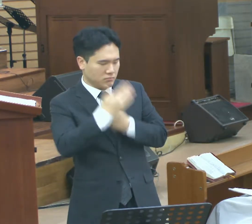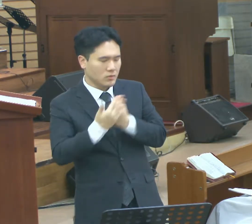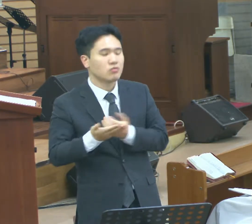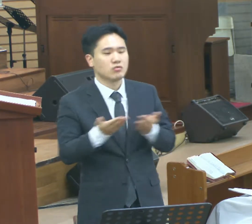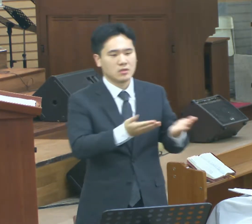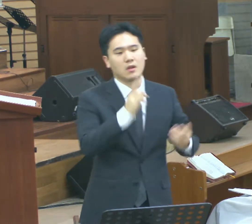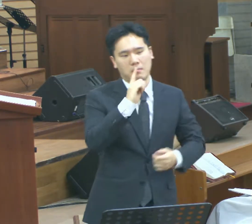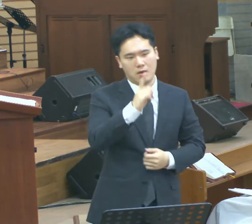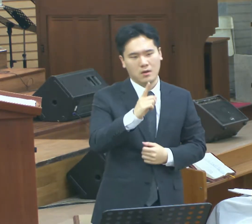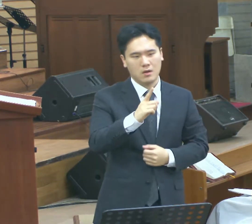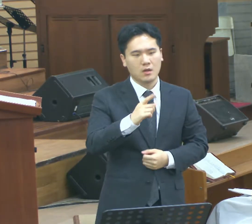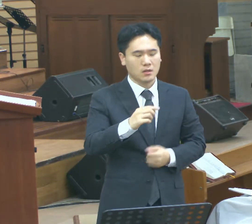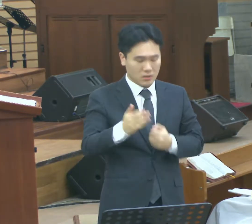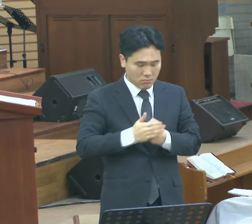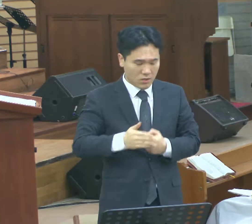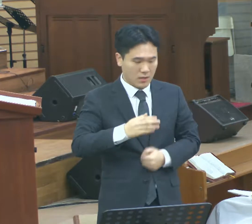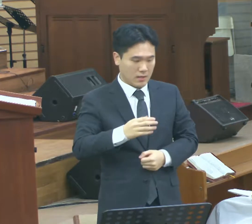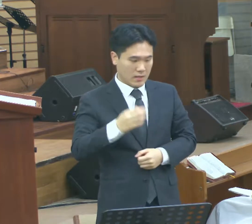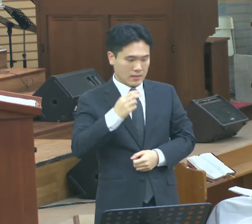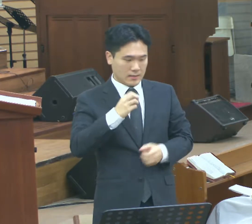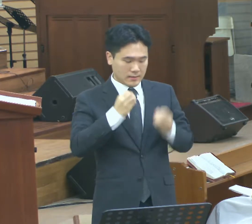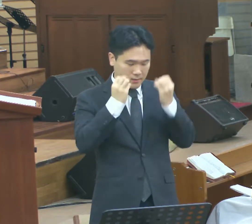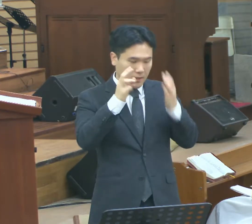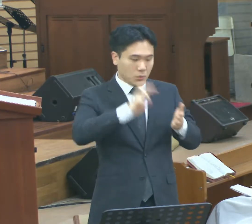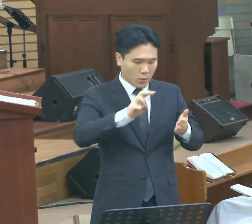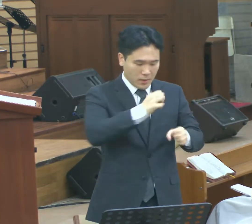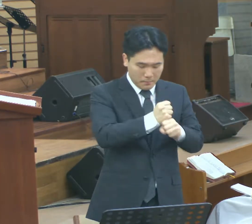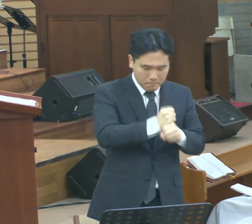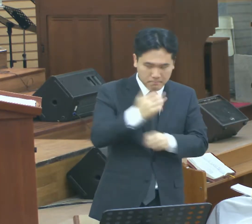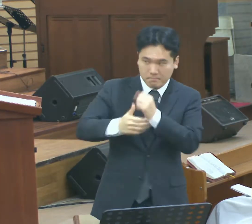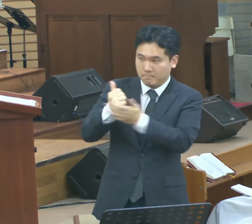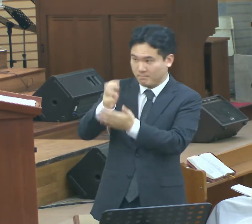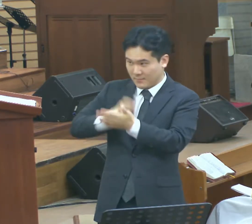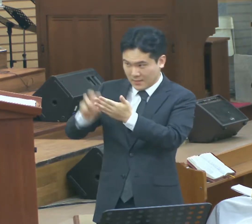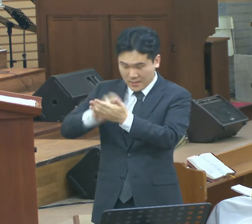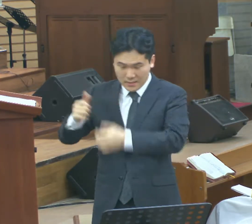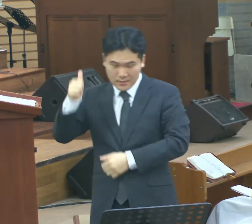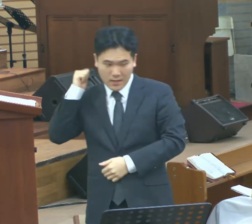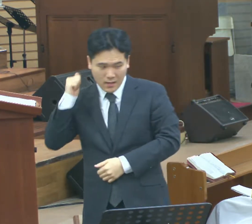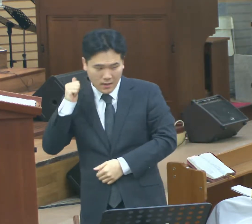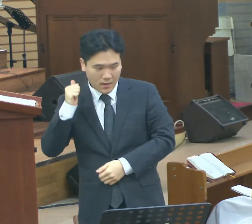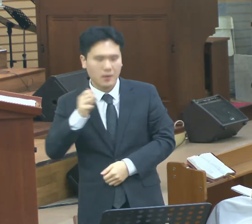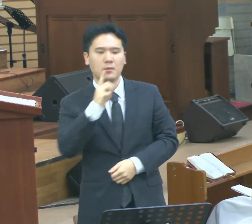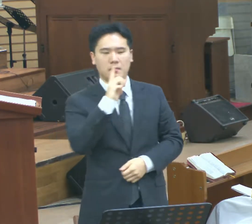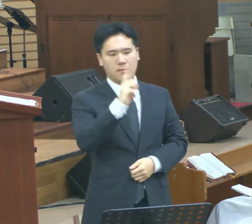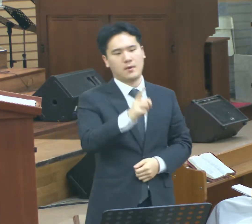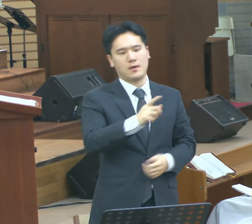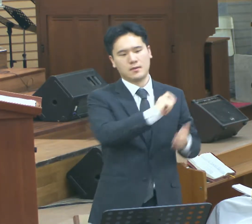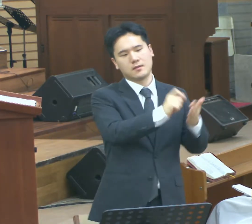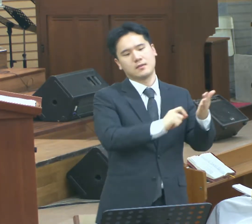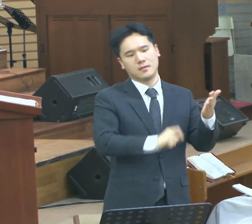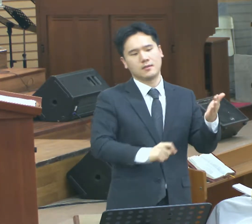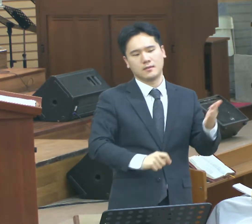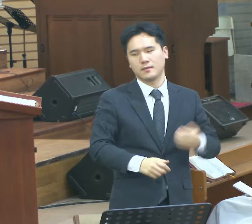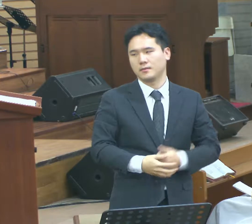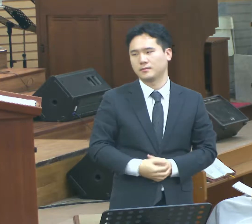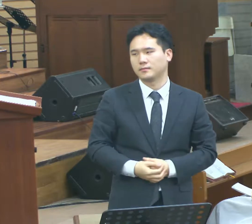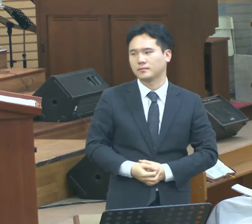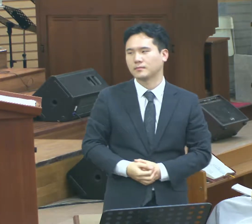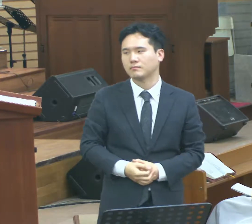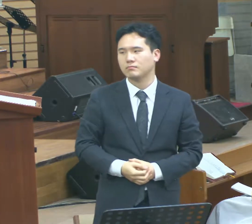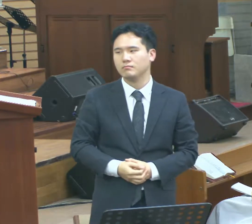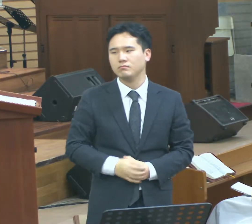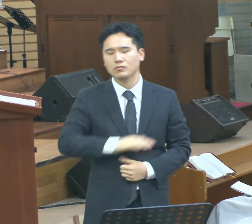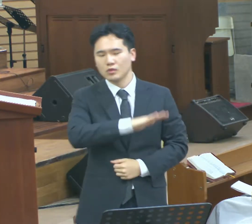찬양하자고 그렇게 제안을 하고 있습니다. 우리도 이제 임내송하고 화답송을 또 바꿔야 될